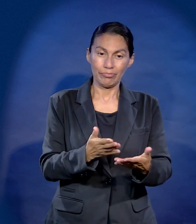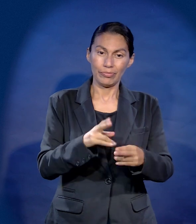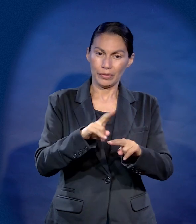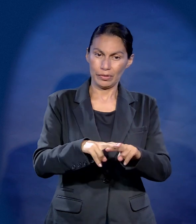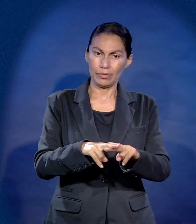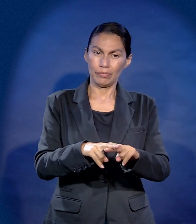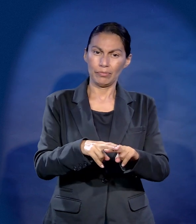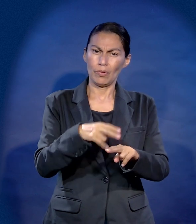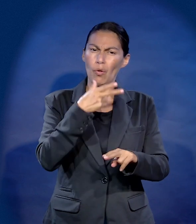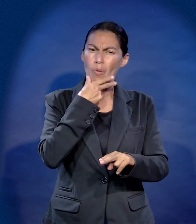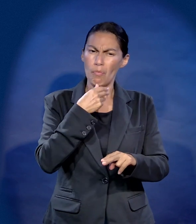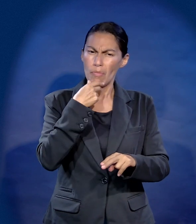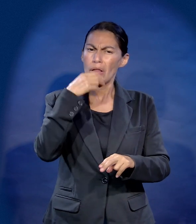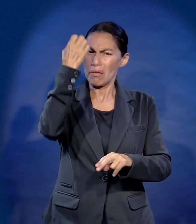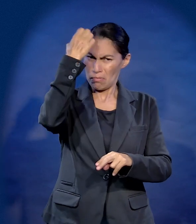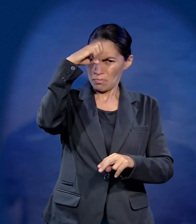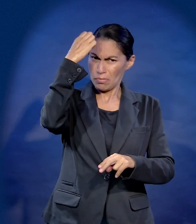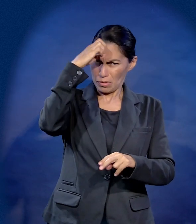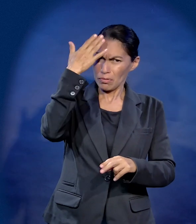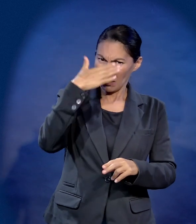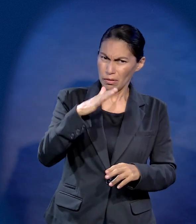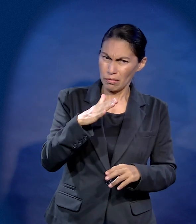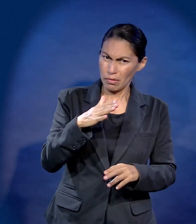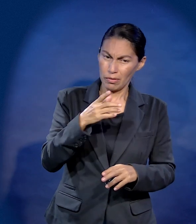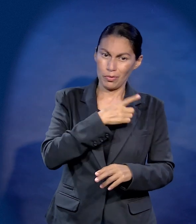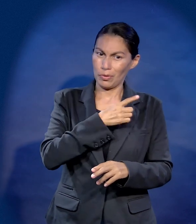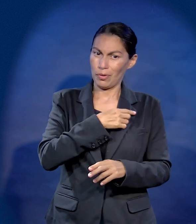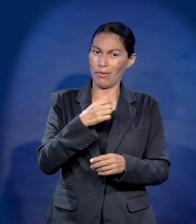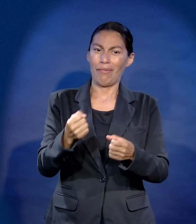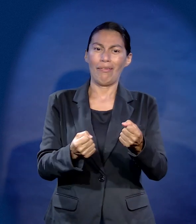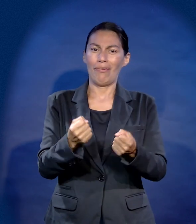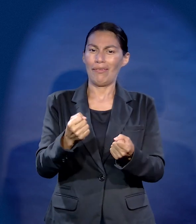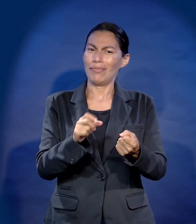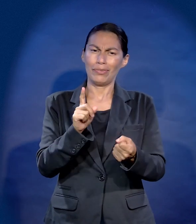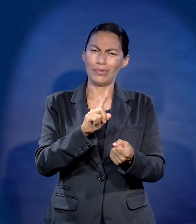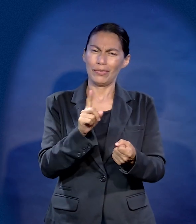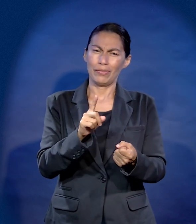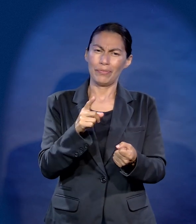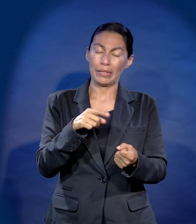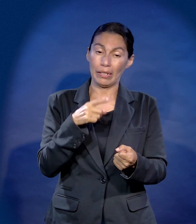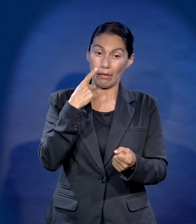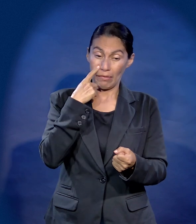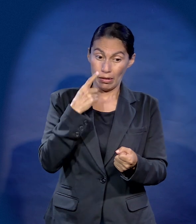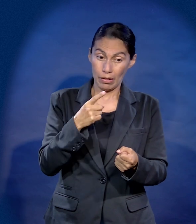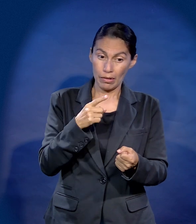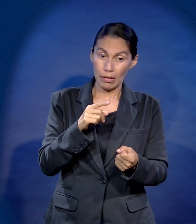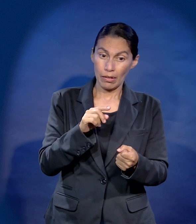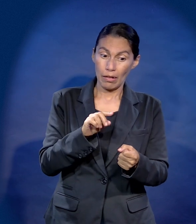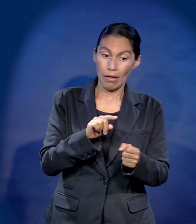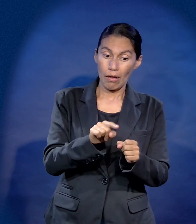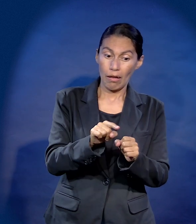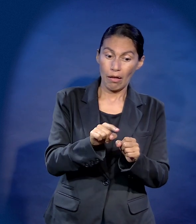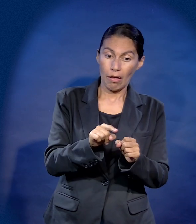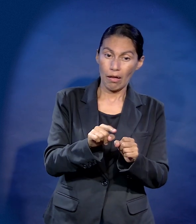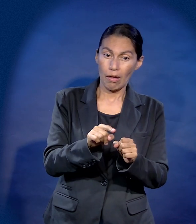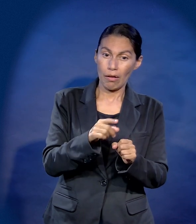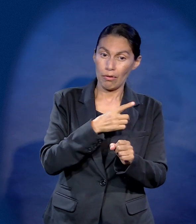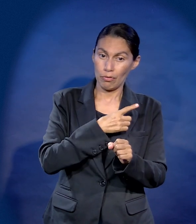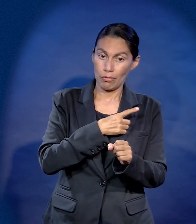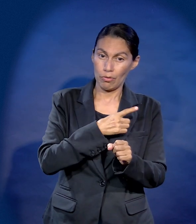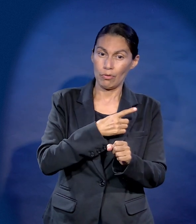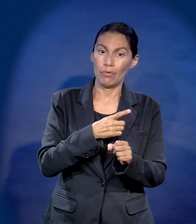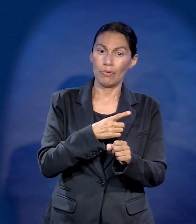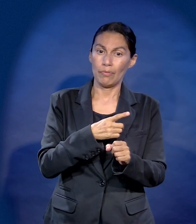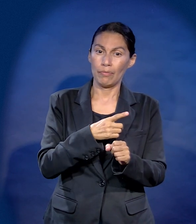Por supuesto, el hombre es un hombre experimentado, no es un novato. No va a dejar a la niña en control de un avión, así que él se ha asegurado